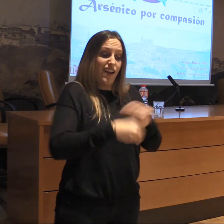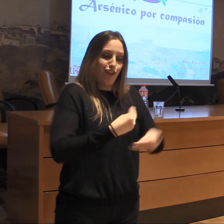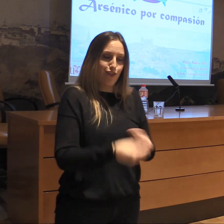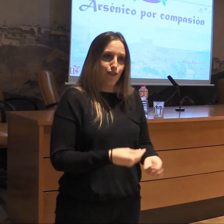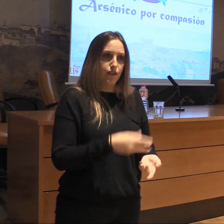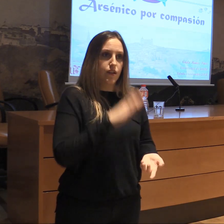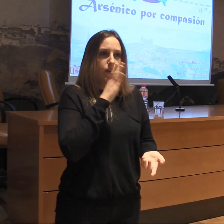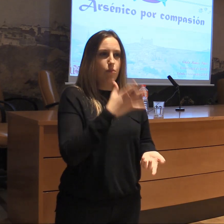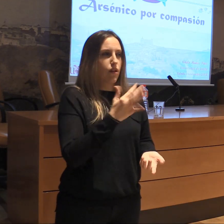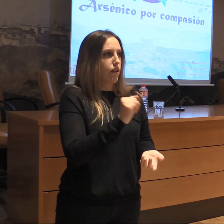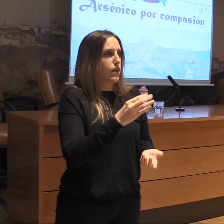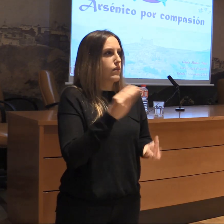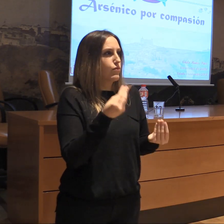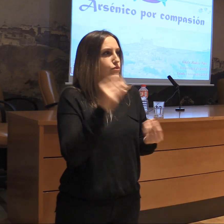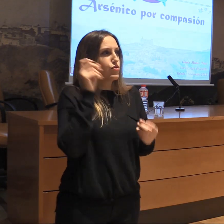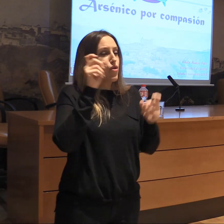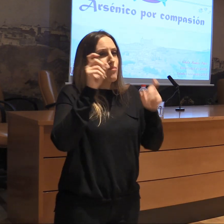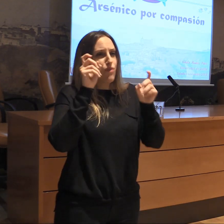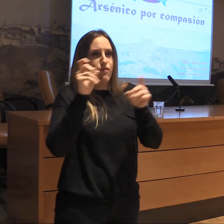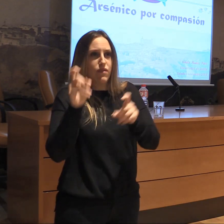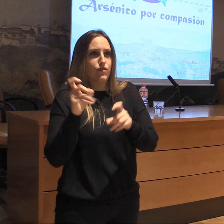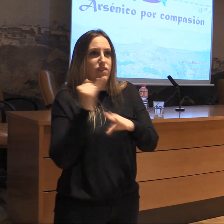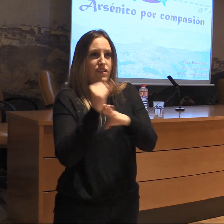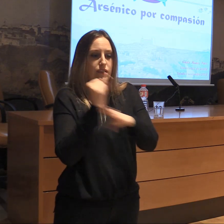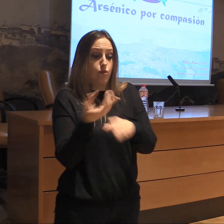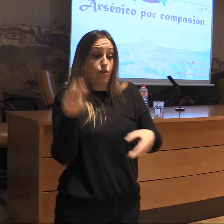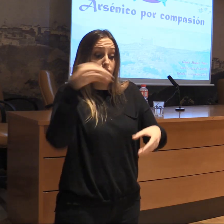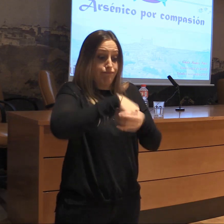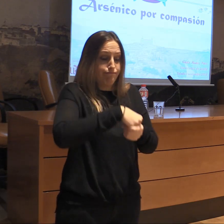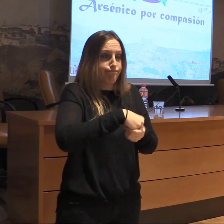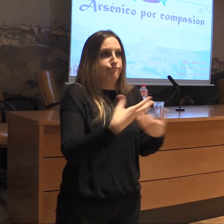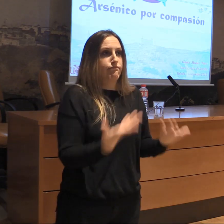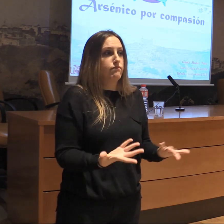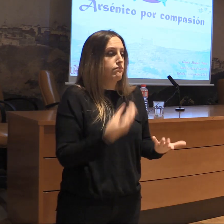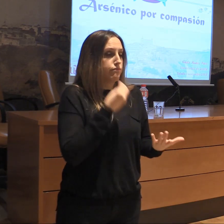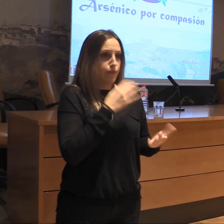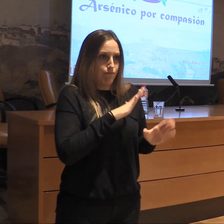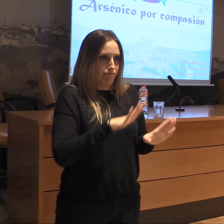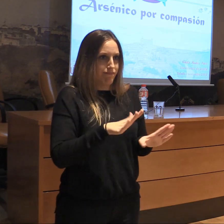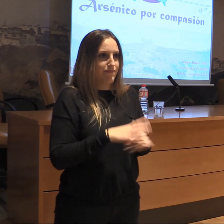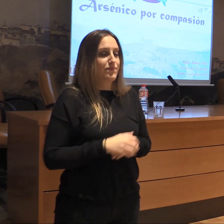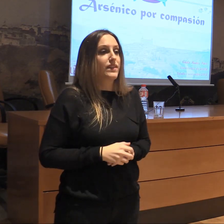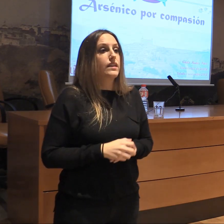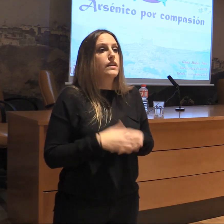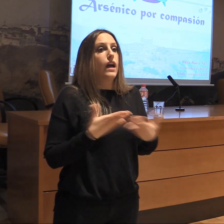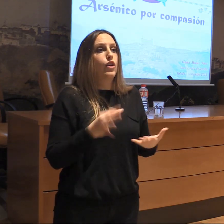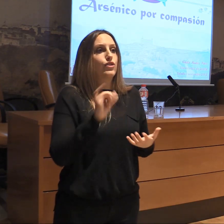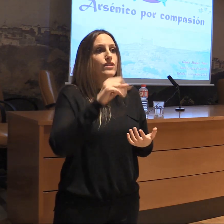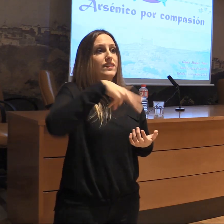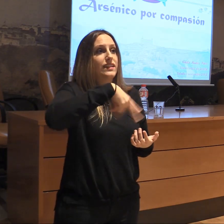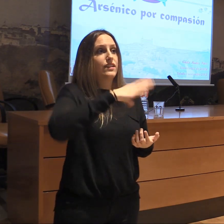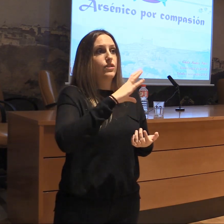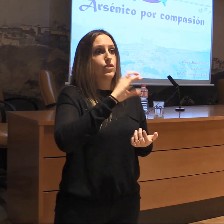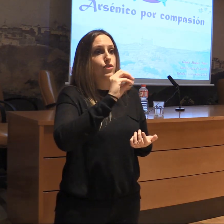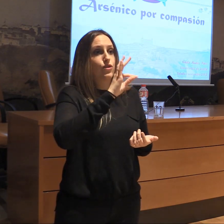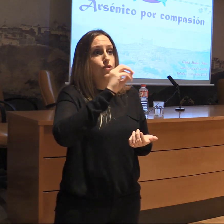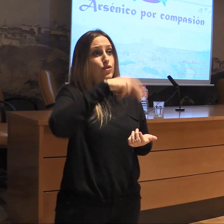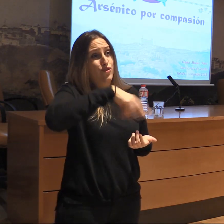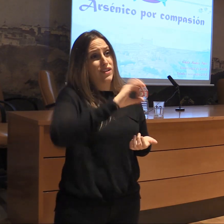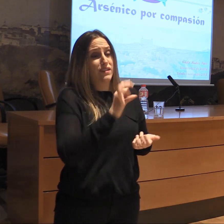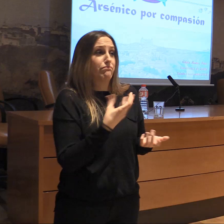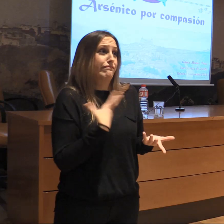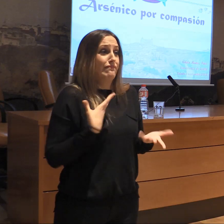de muchos profesores de instituto. Y bueno, eso es una de las últimas cosas. A los sincrotrones ya voy un poquito menos,